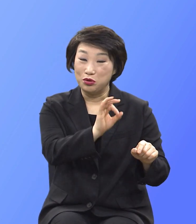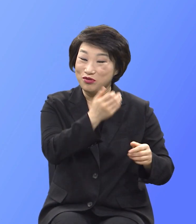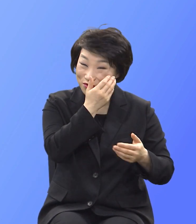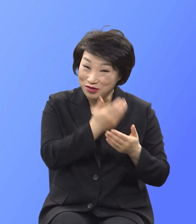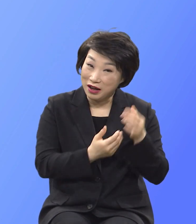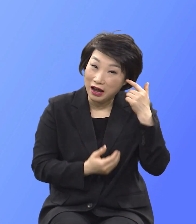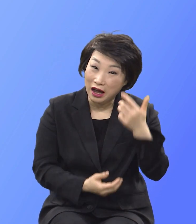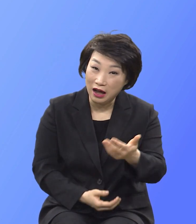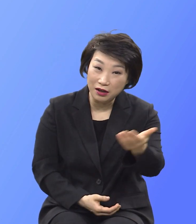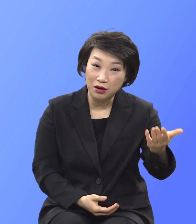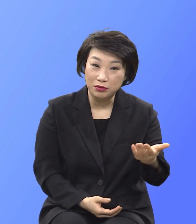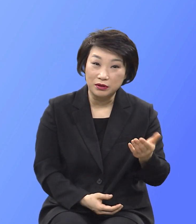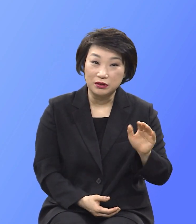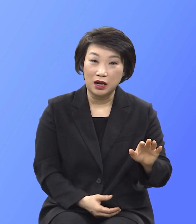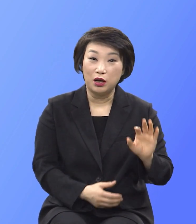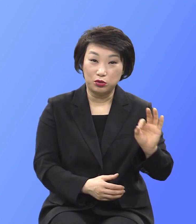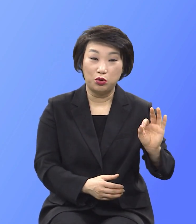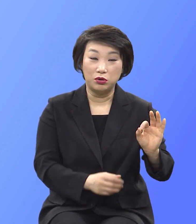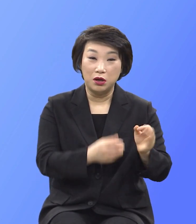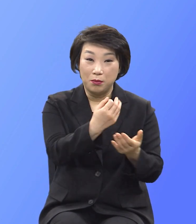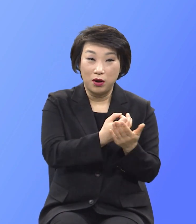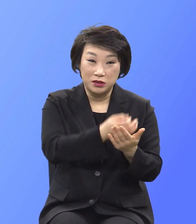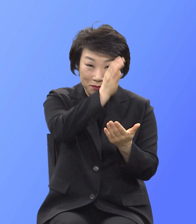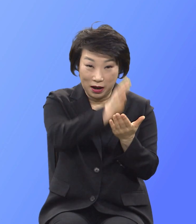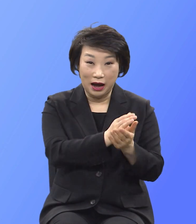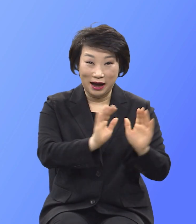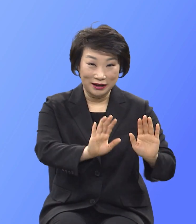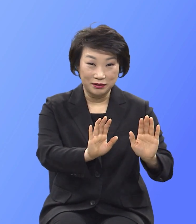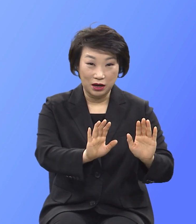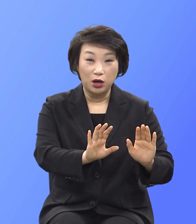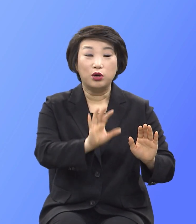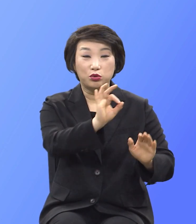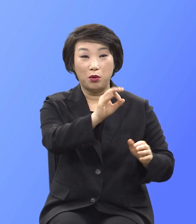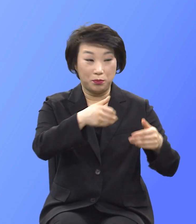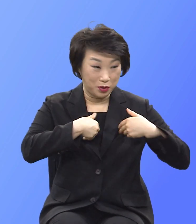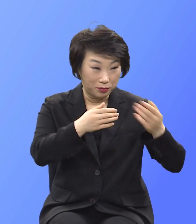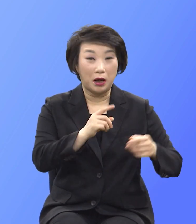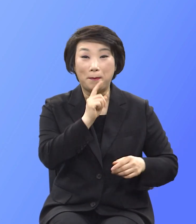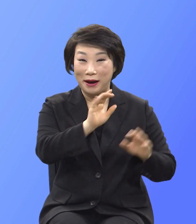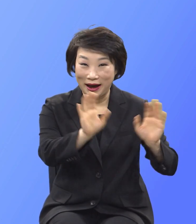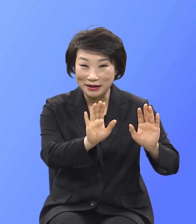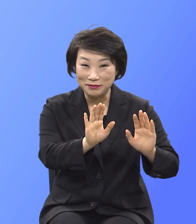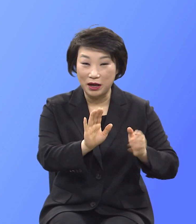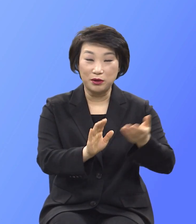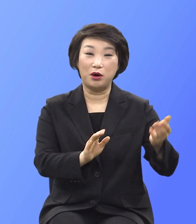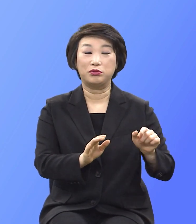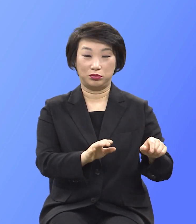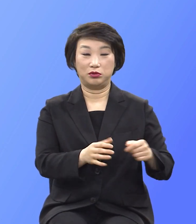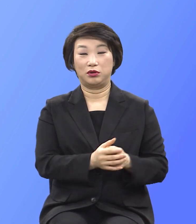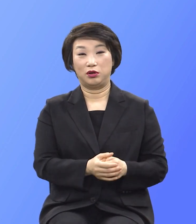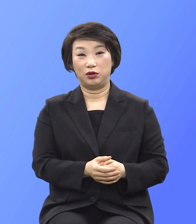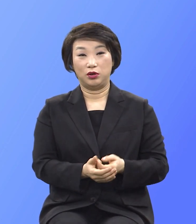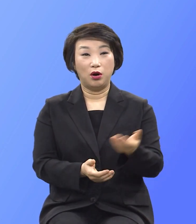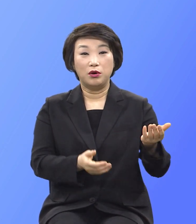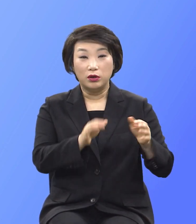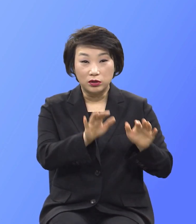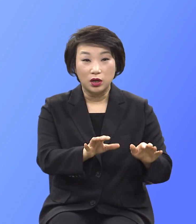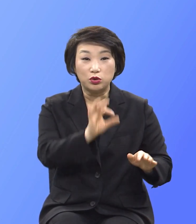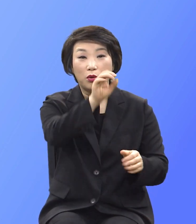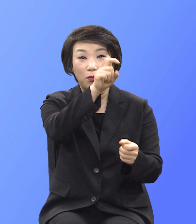소중합니까? 돈을 벌지 마라, 돈이 필요 없다가 아니요. 그러나 돈